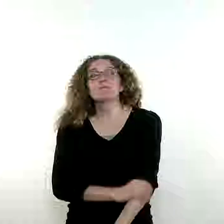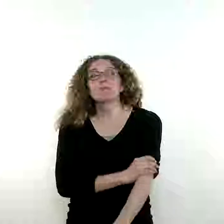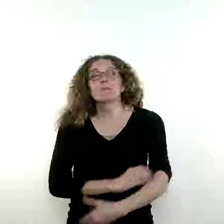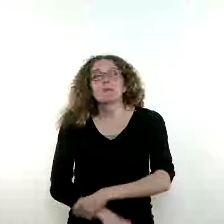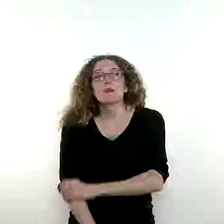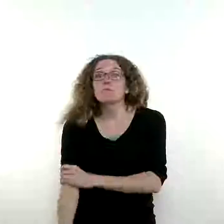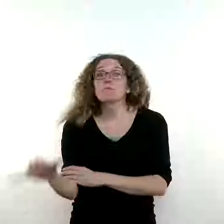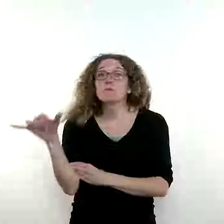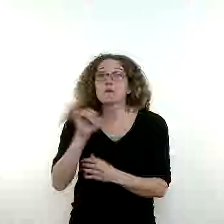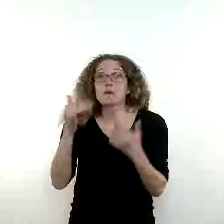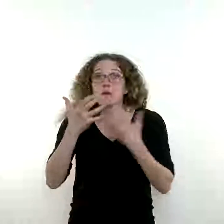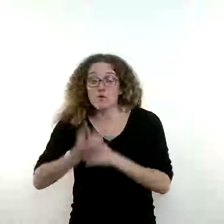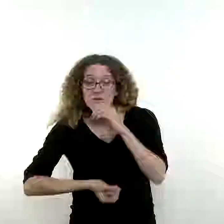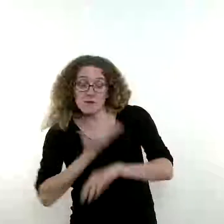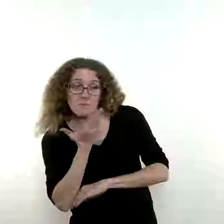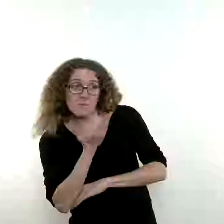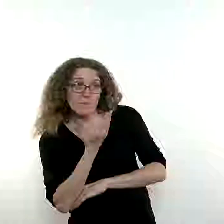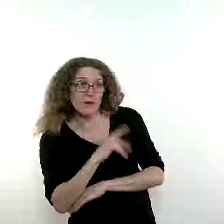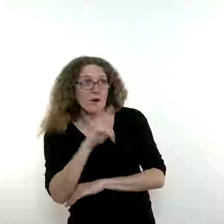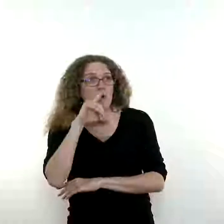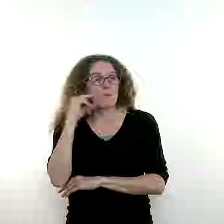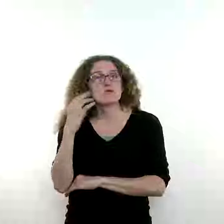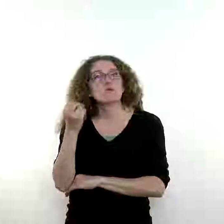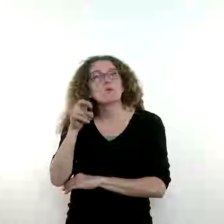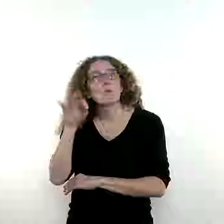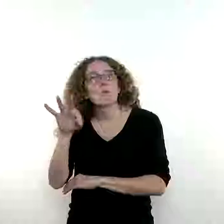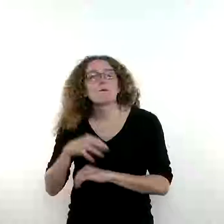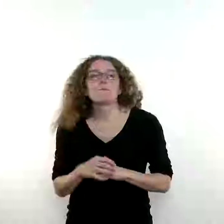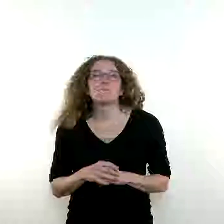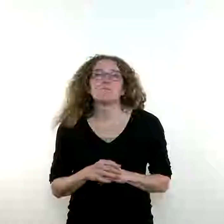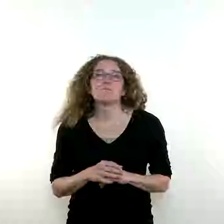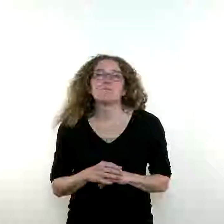Qui demande la parole? Monsieur Cour.